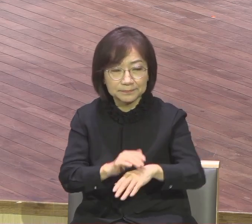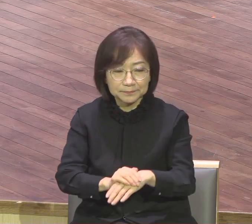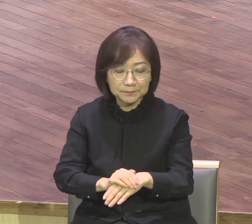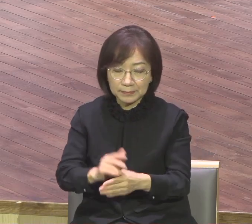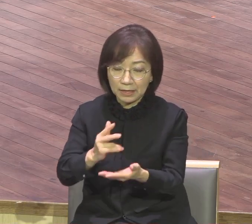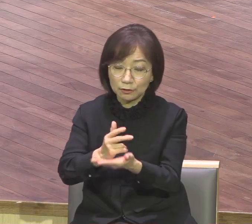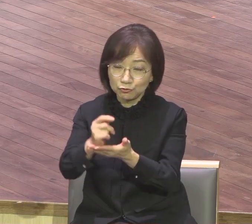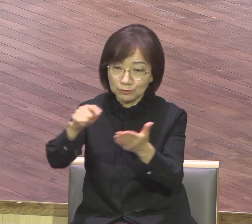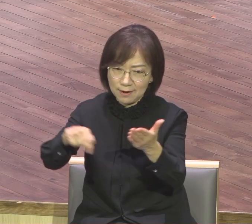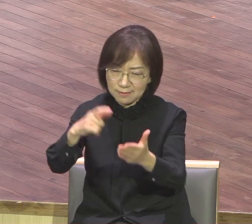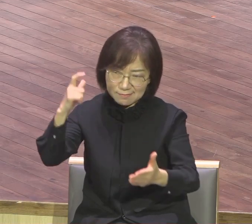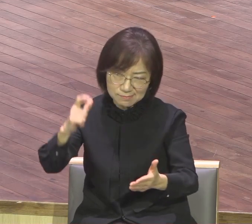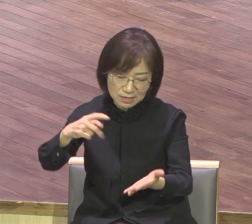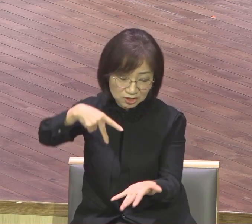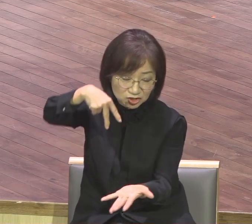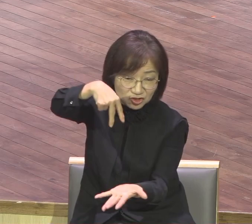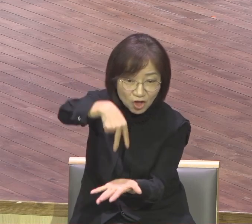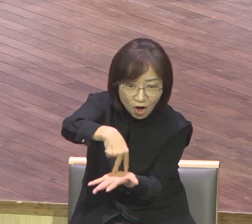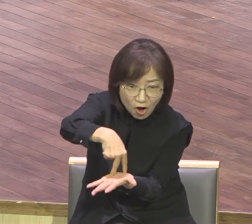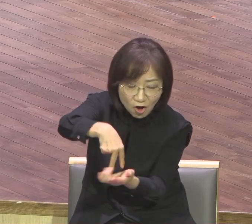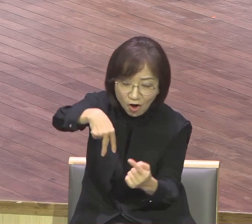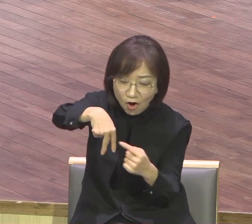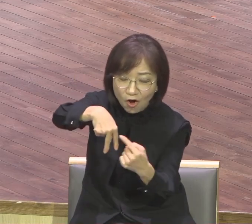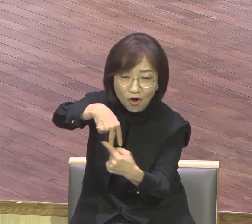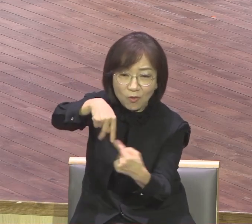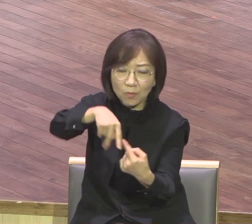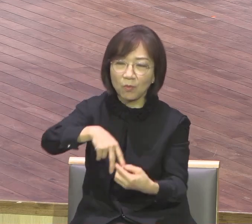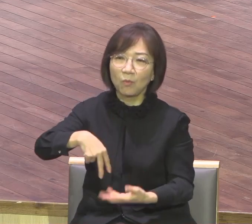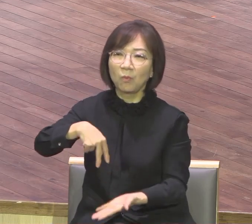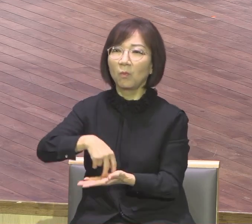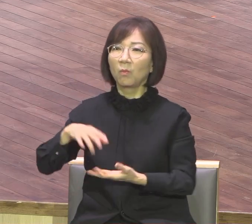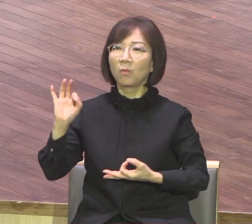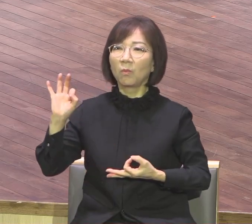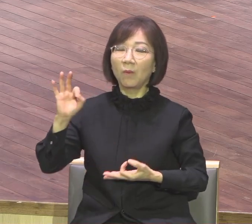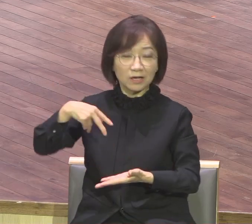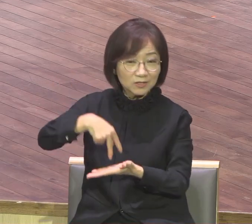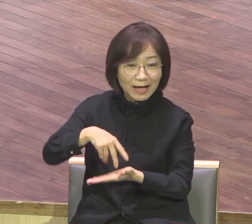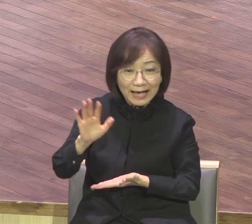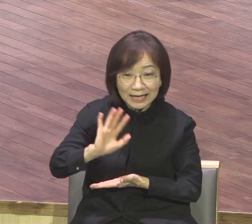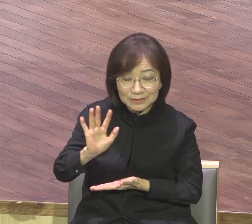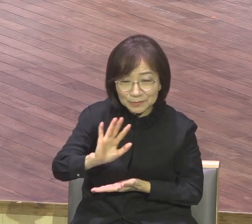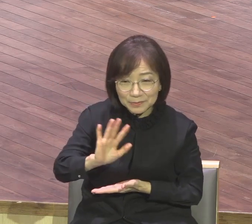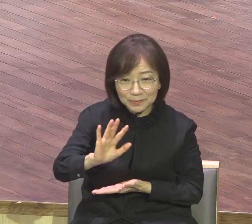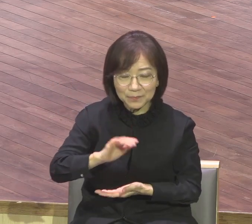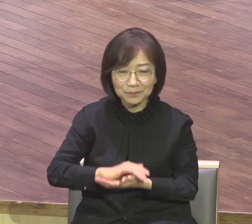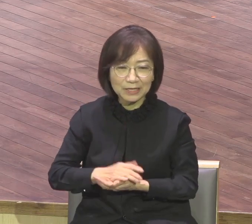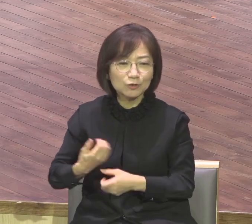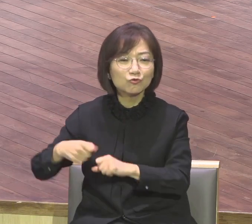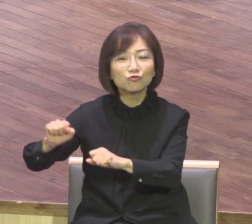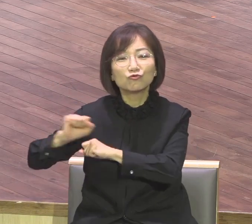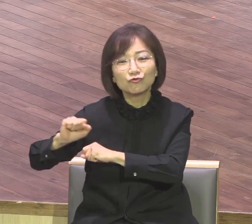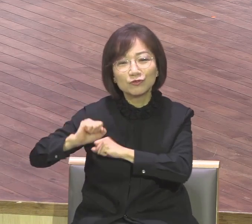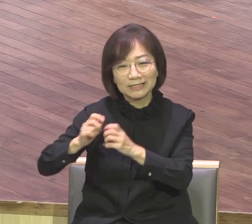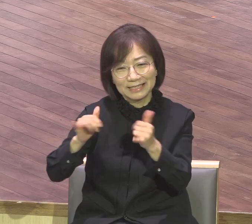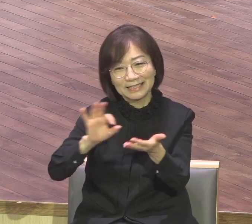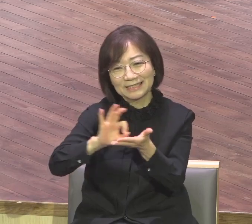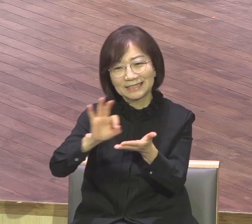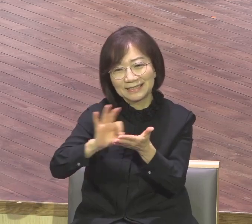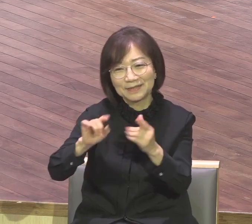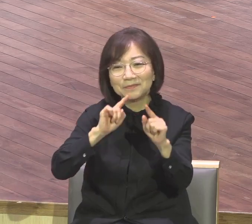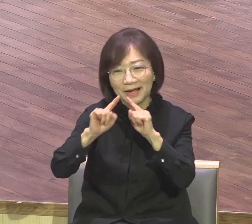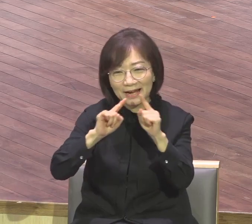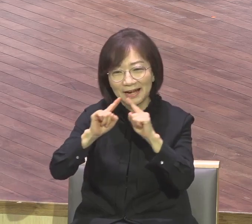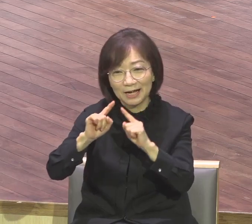안에 굳건히 서라 이 말은요. 이 어떤 의미로 볼 때는요. 이게 군대 용어예요. Estar